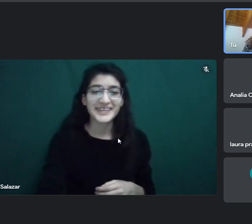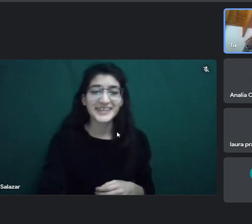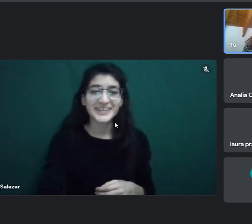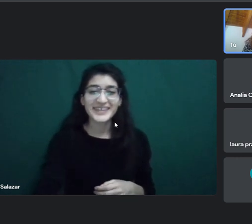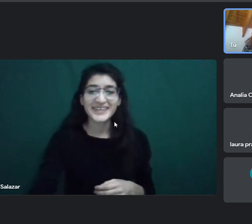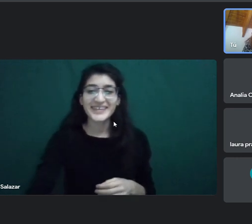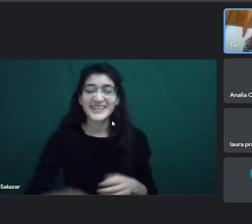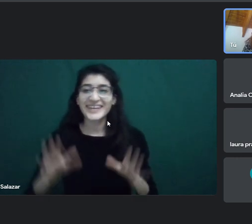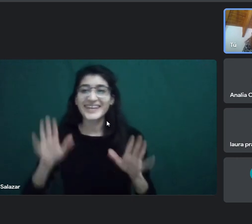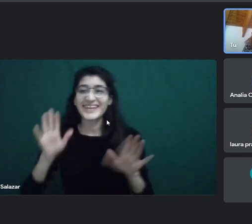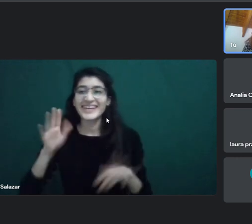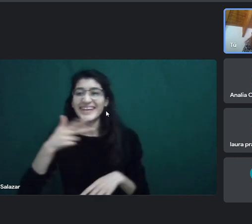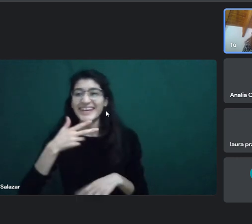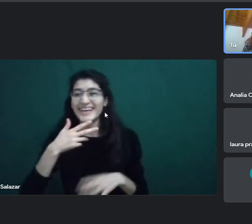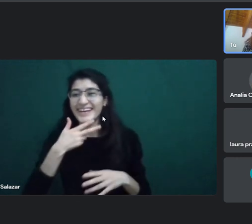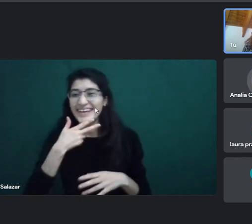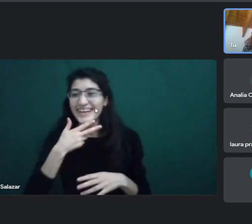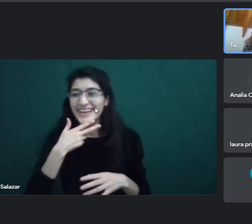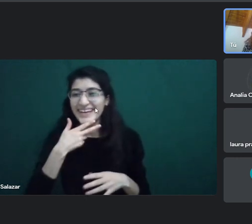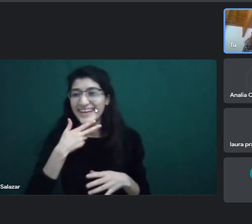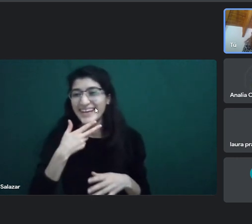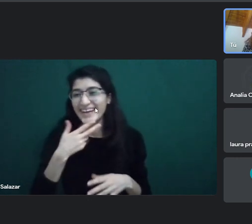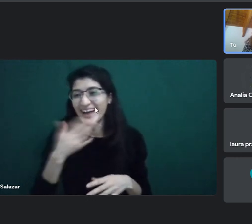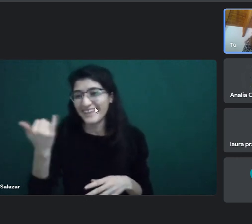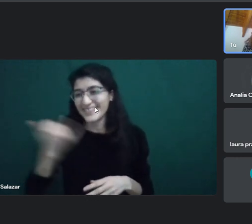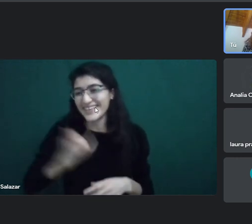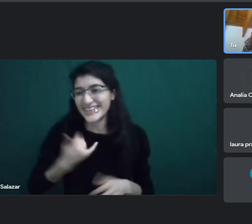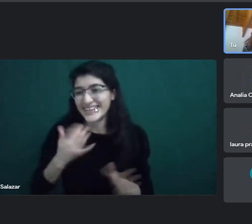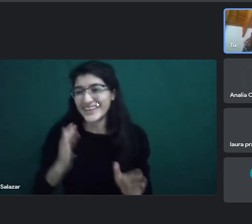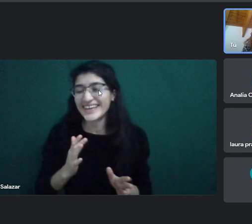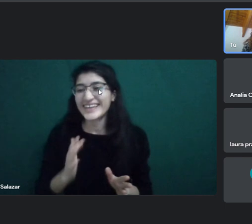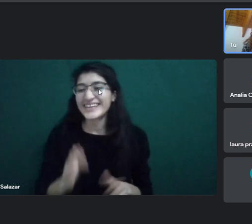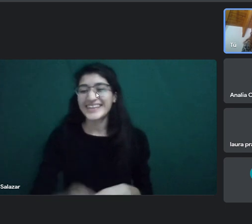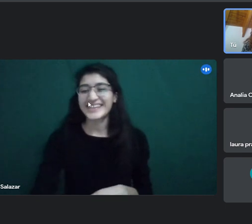Está todo en silencio, pero no sé si es porque no saben.